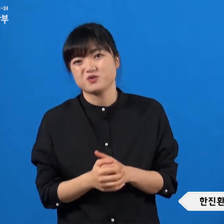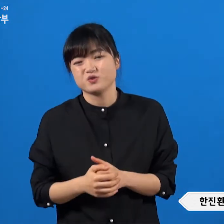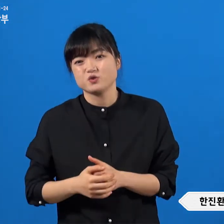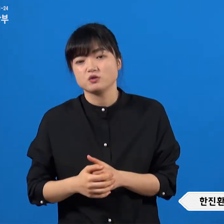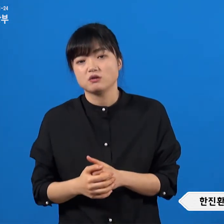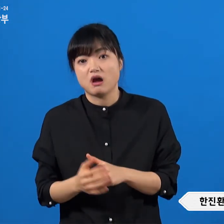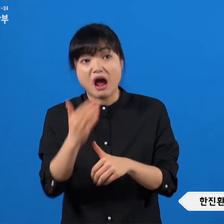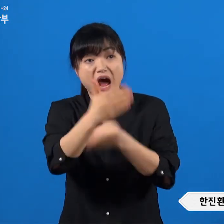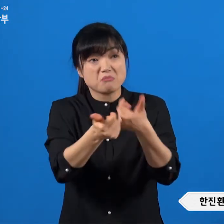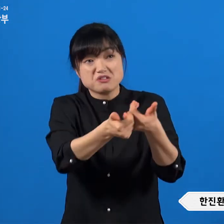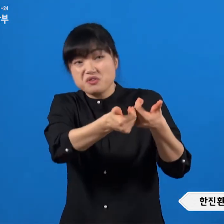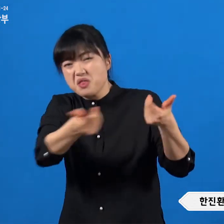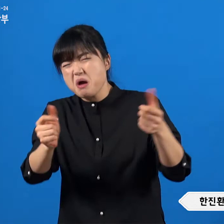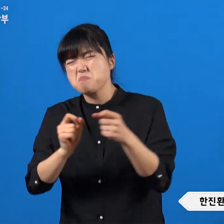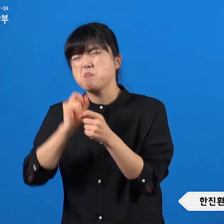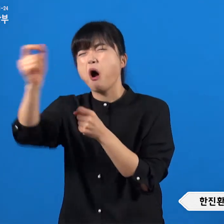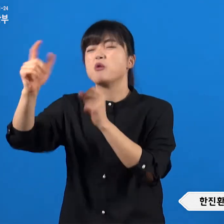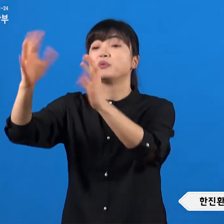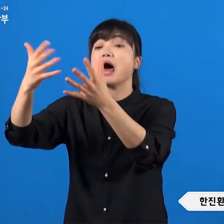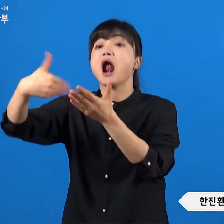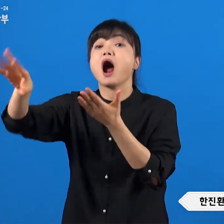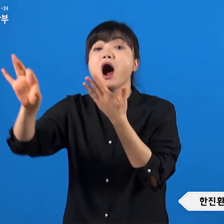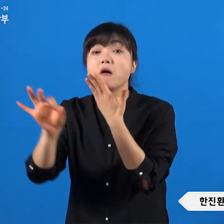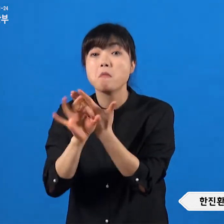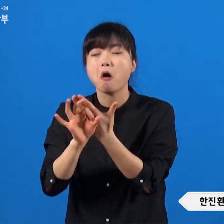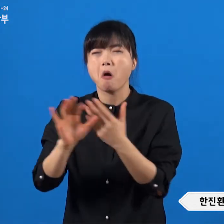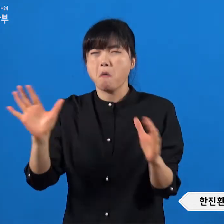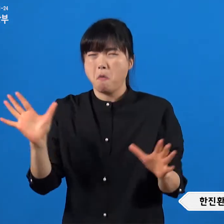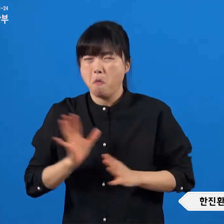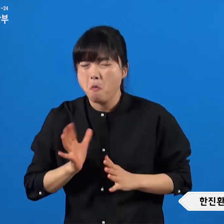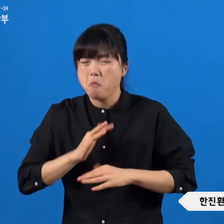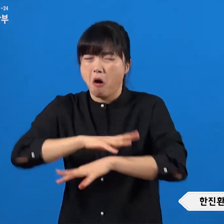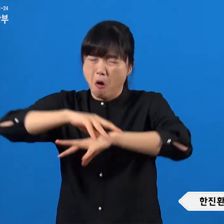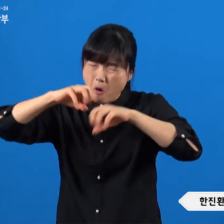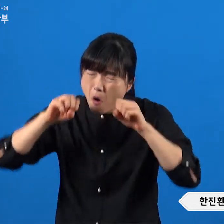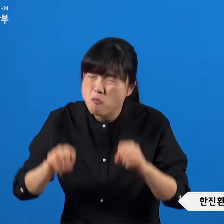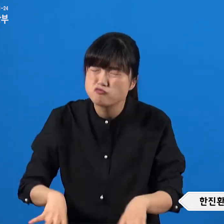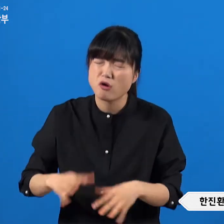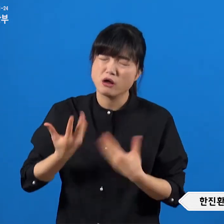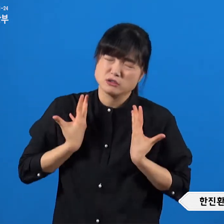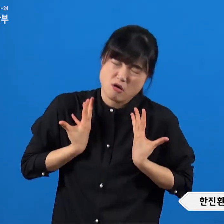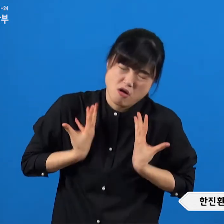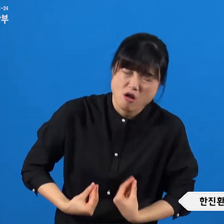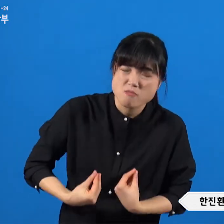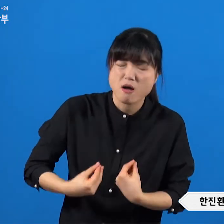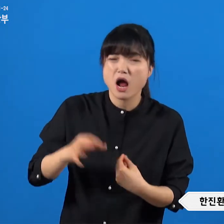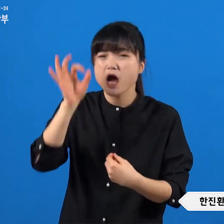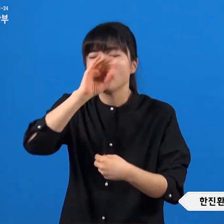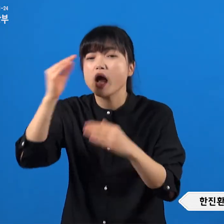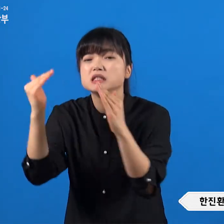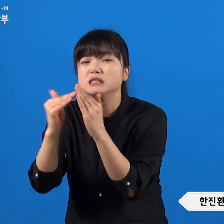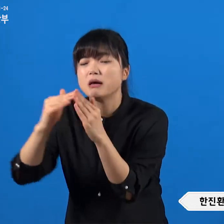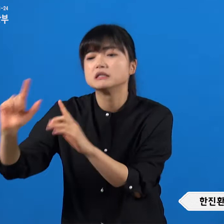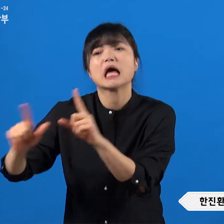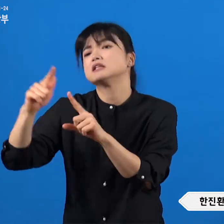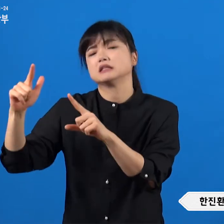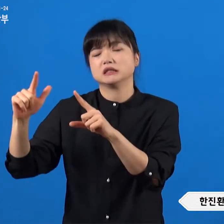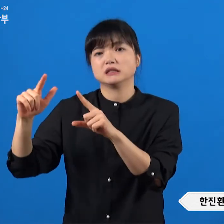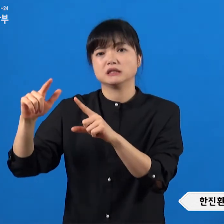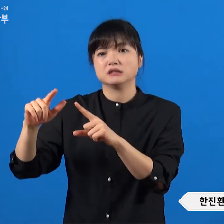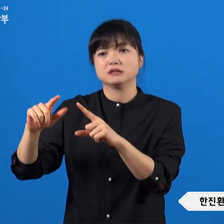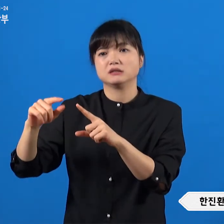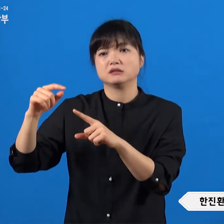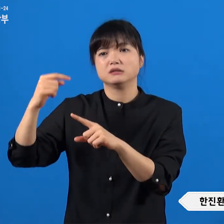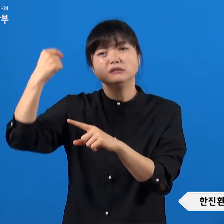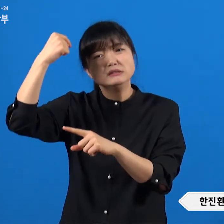하나님을 떠나서 먼 나라로 가면 공포와 허무와 절망의 돼지우리 속에서 살 수밖에 없다는 것은